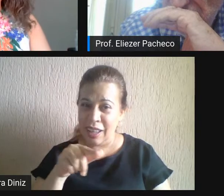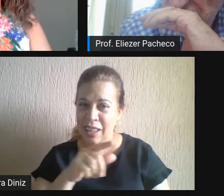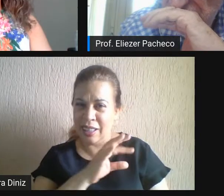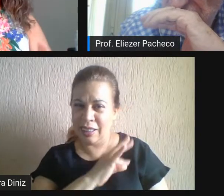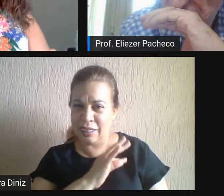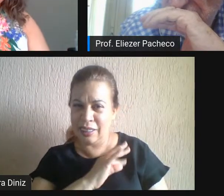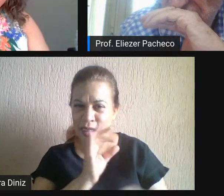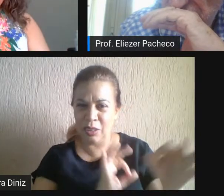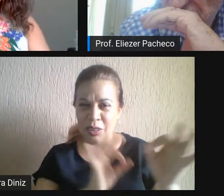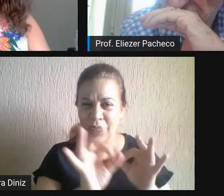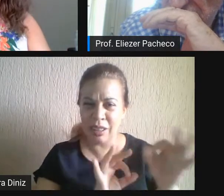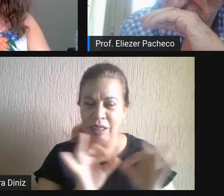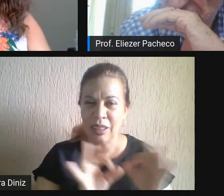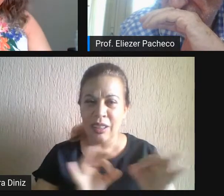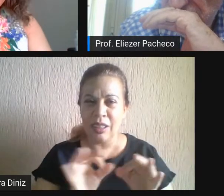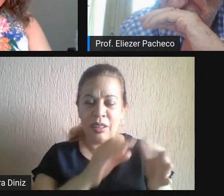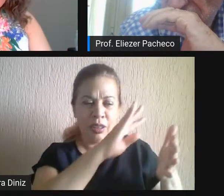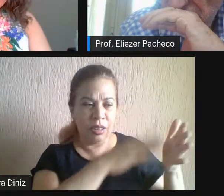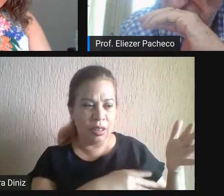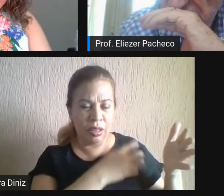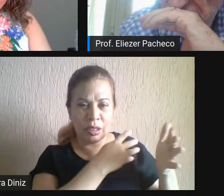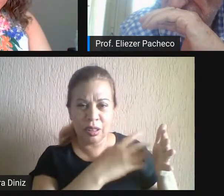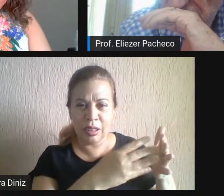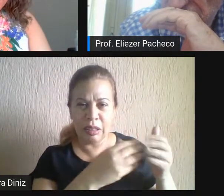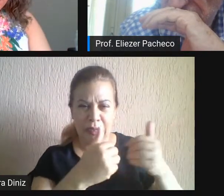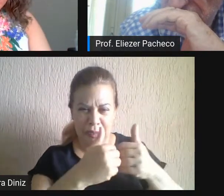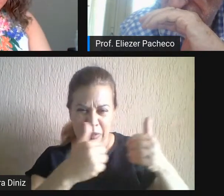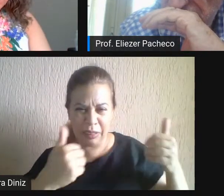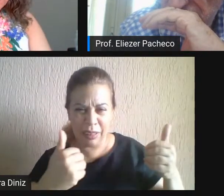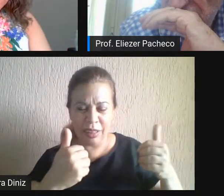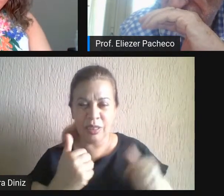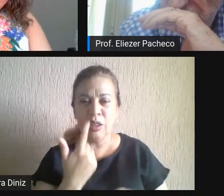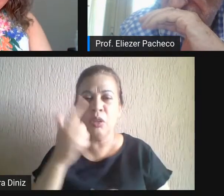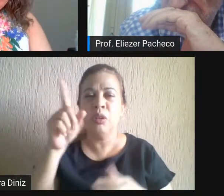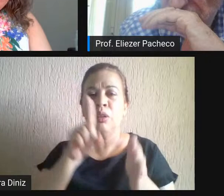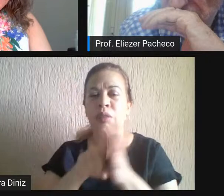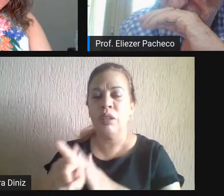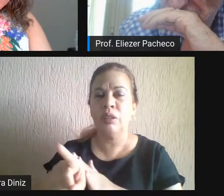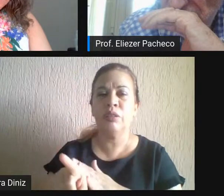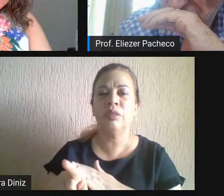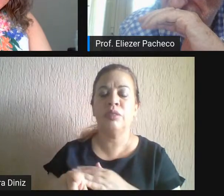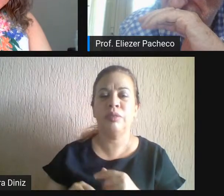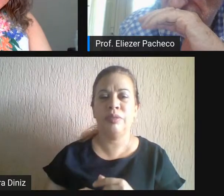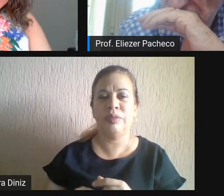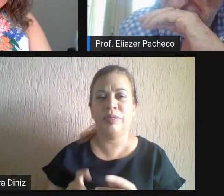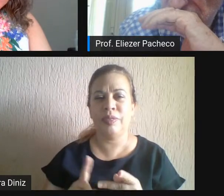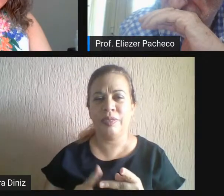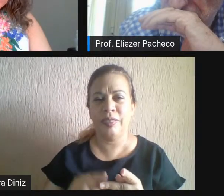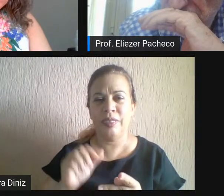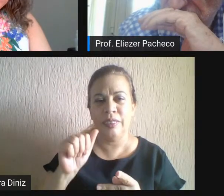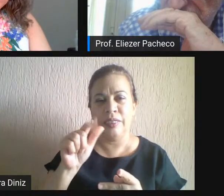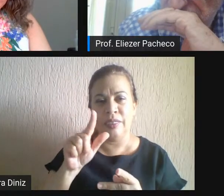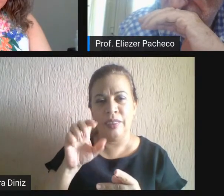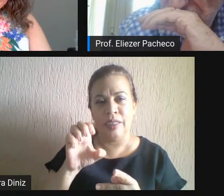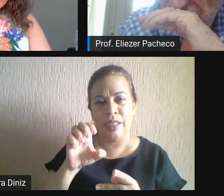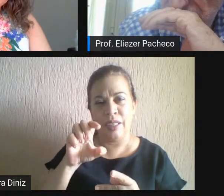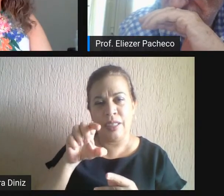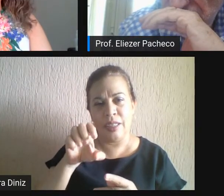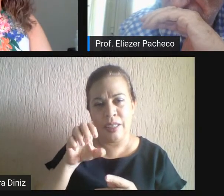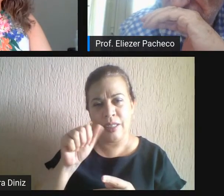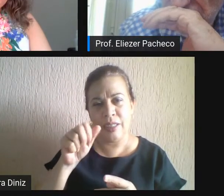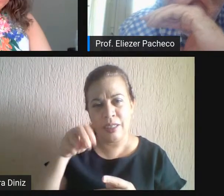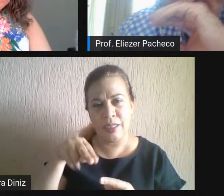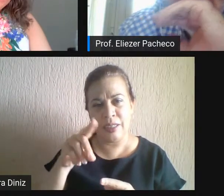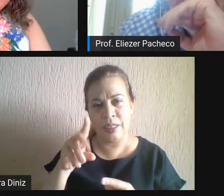planejadas a nível curricular separadamente. Outra pergunta de Alexandro diz o seguinte: o mundo